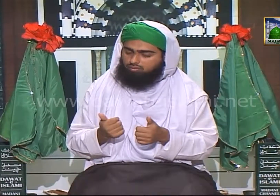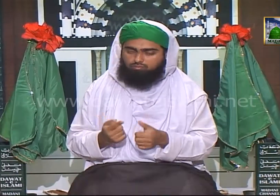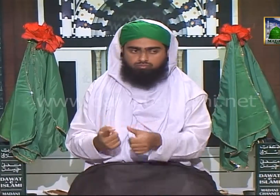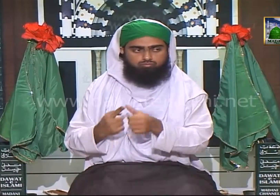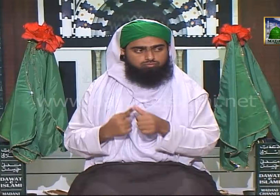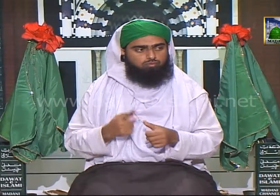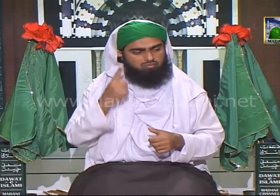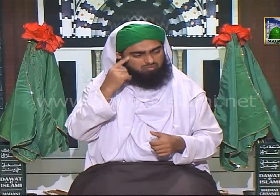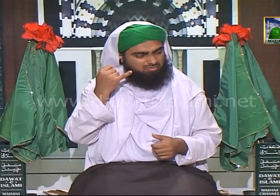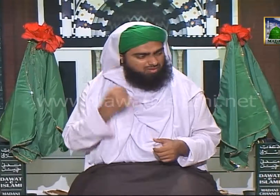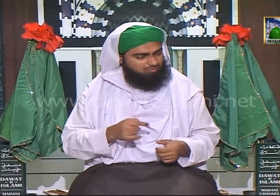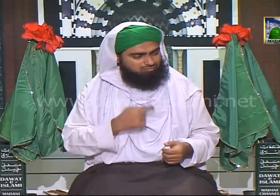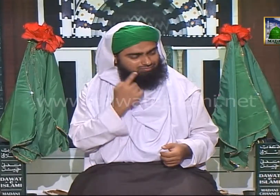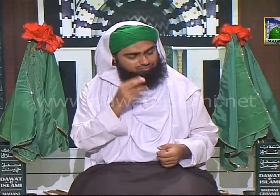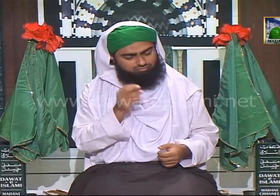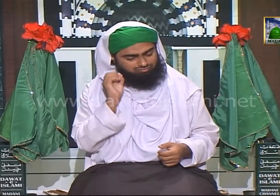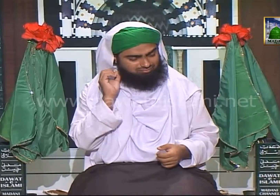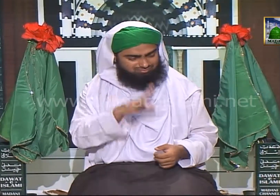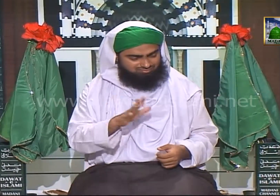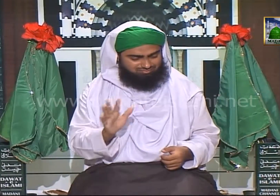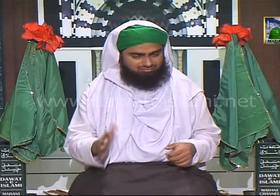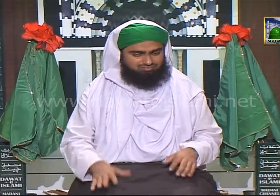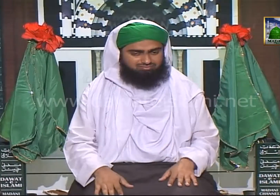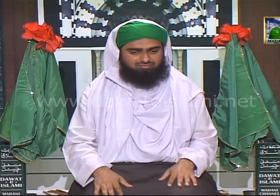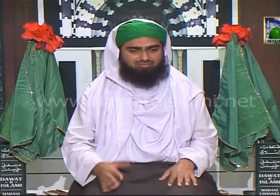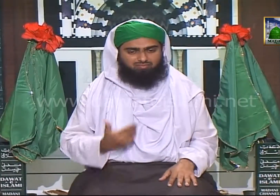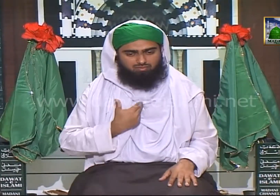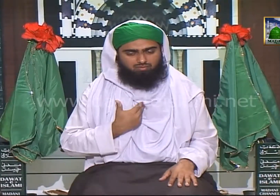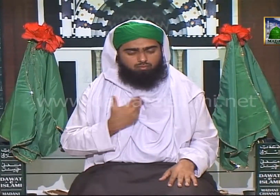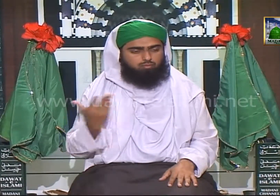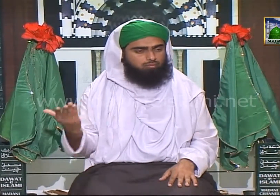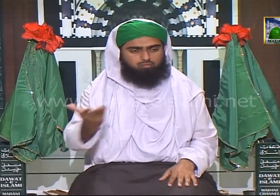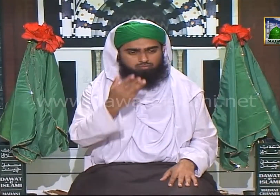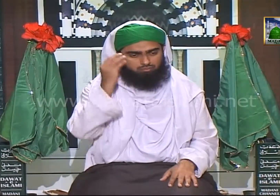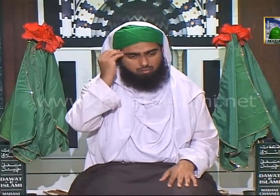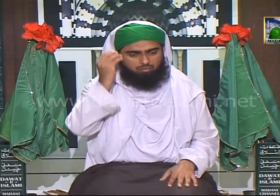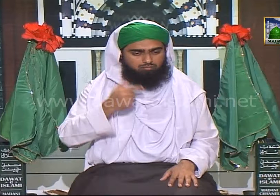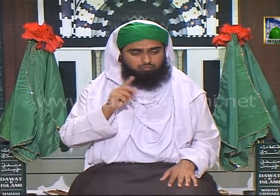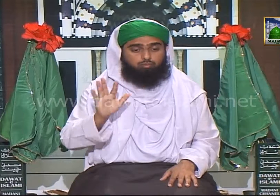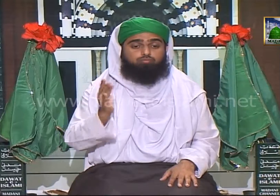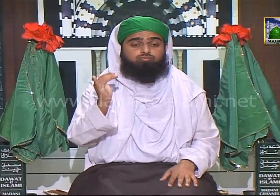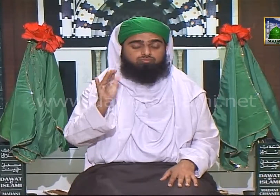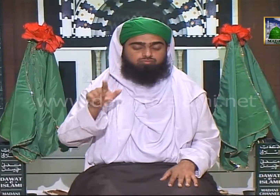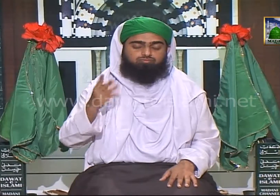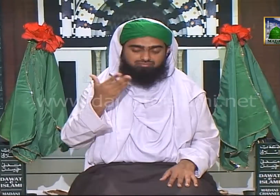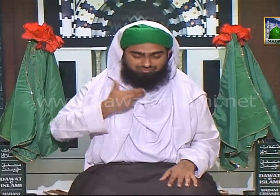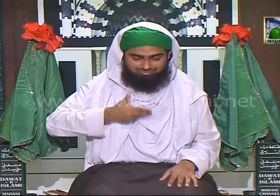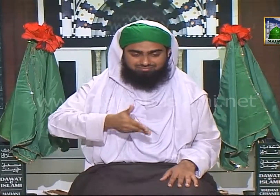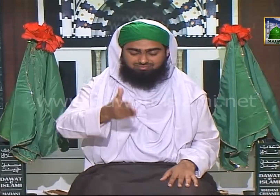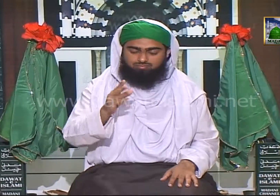جائے کہ اس کے خیالات ہمارے بارے میں اچھے نہیں, یعنی آج کل کا کوئی فرما روا اس طرح وہ معلومات کرنے نکلے بھی,